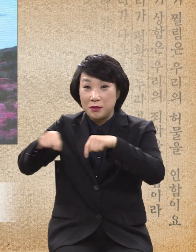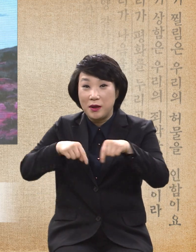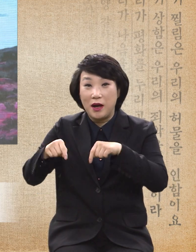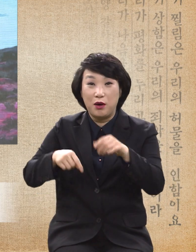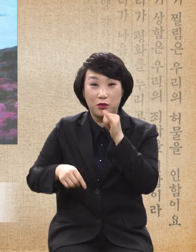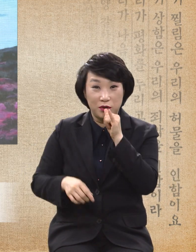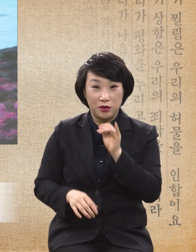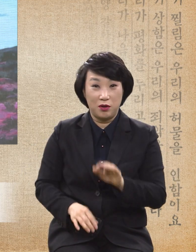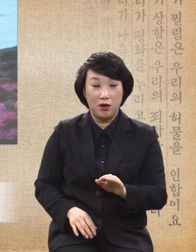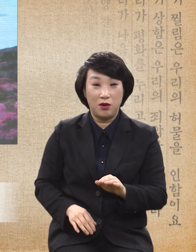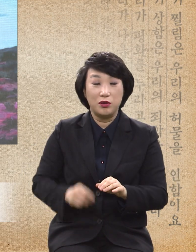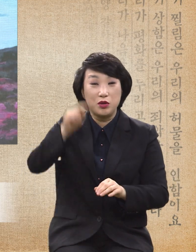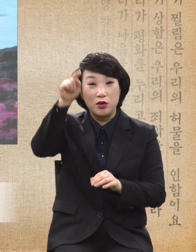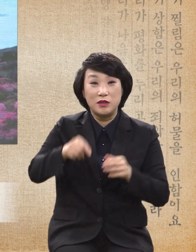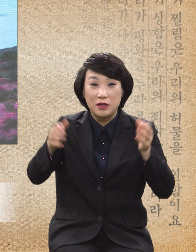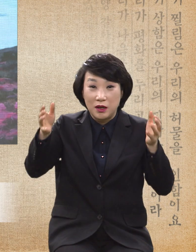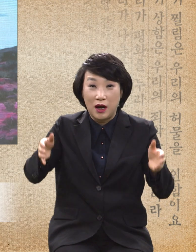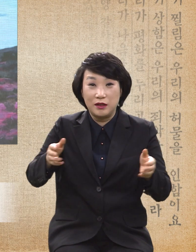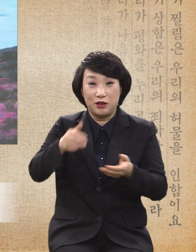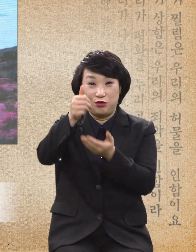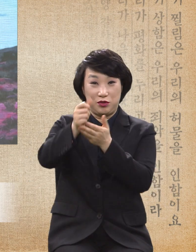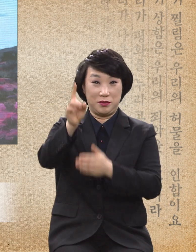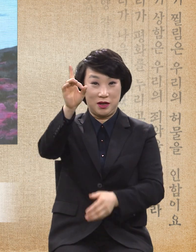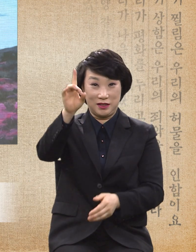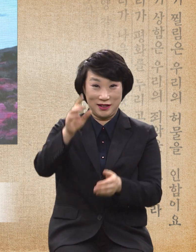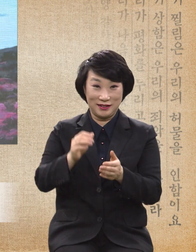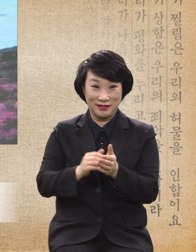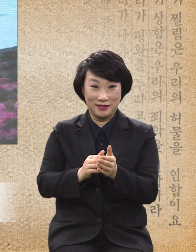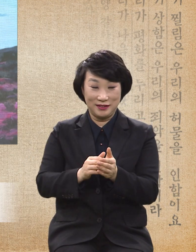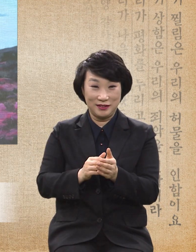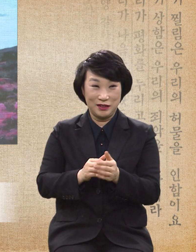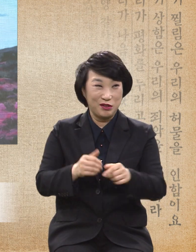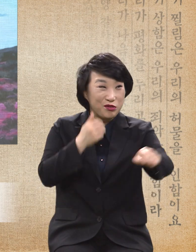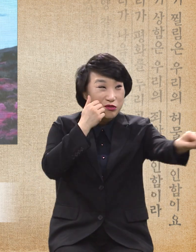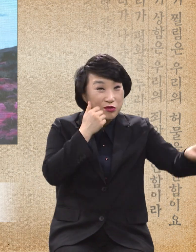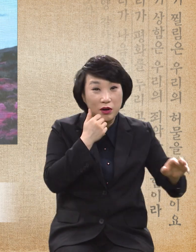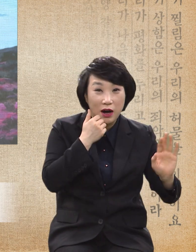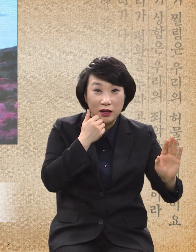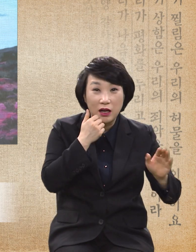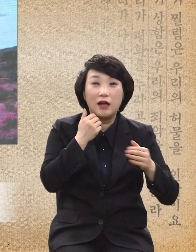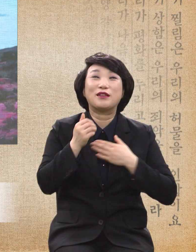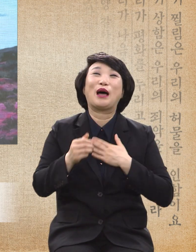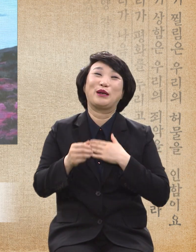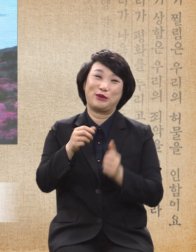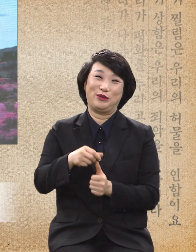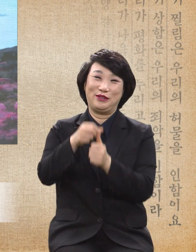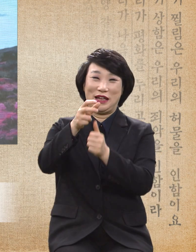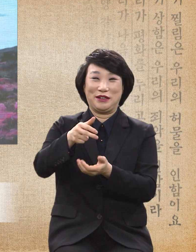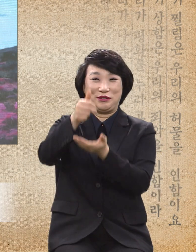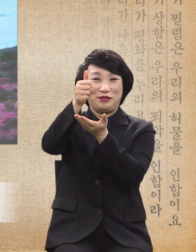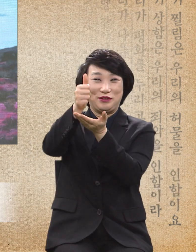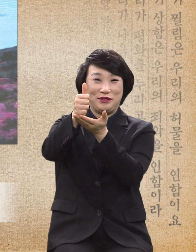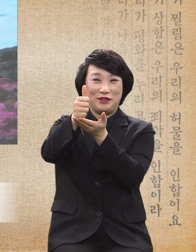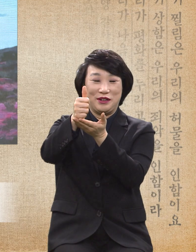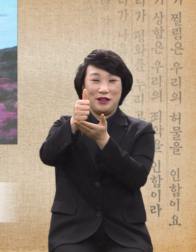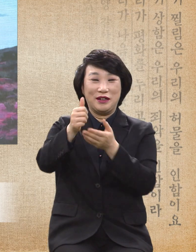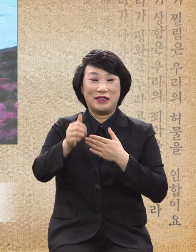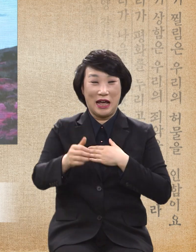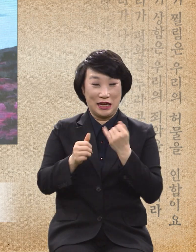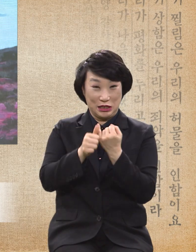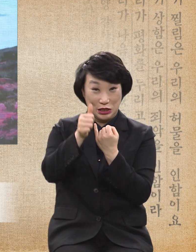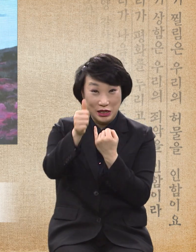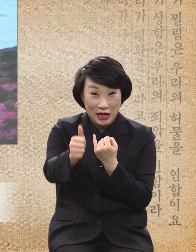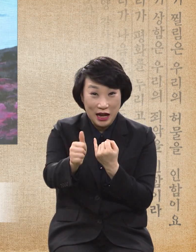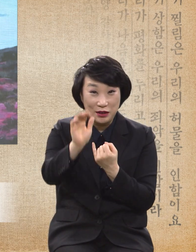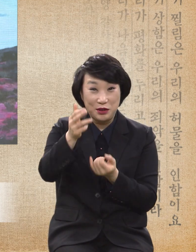분은 천지간에 남이 아니요 나의 구세주, 나의